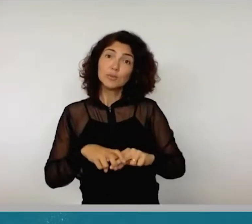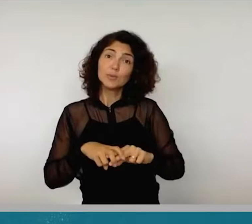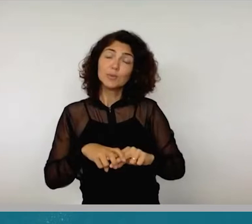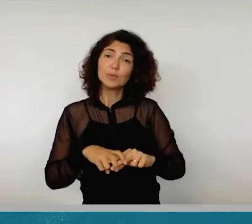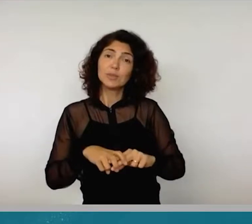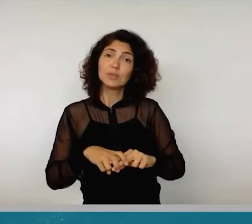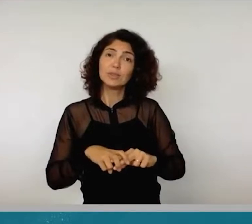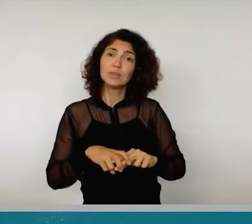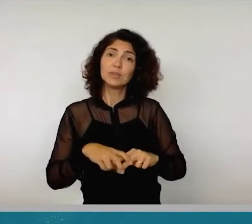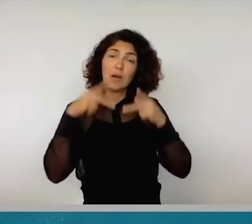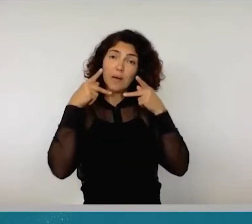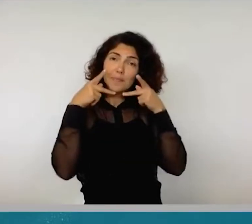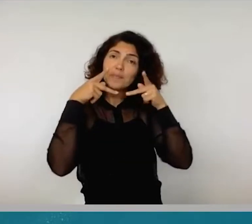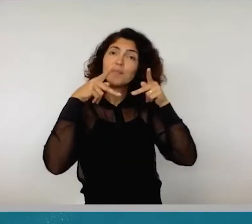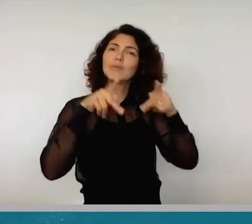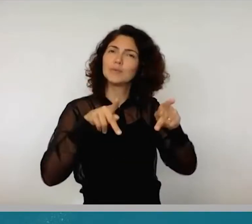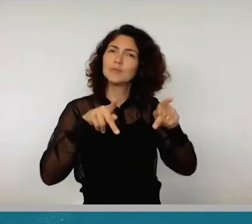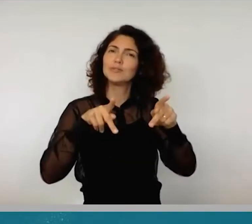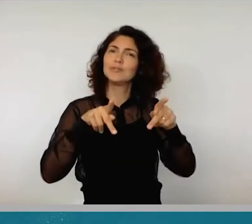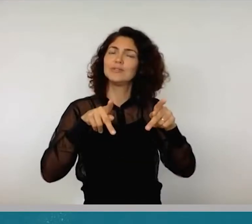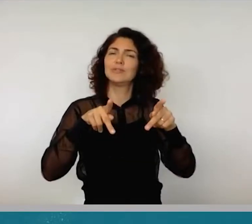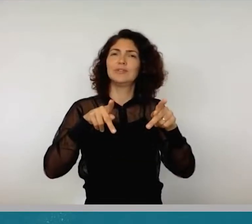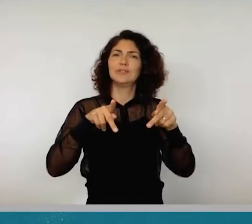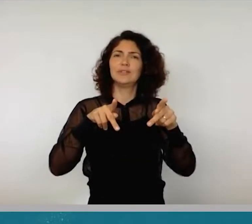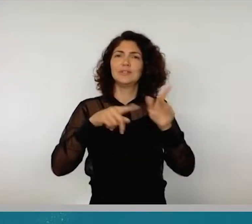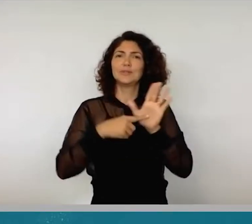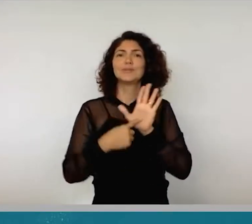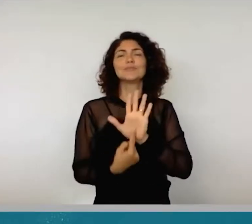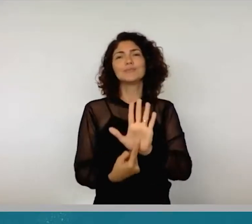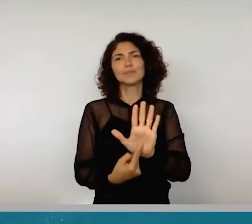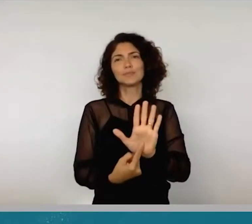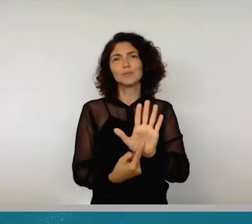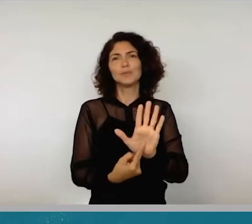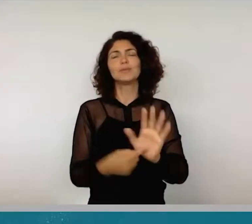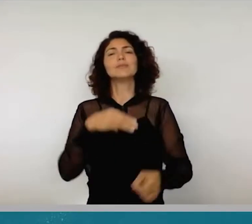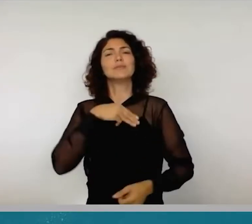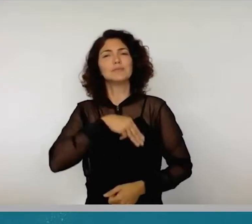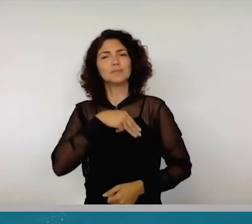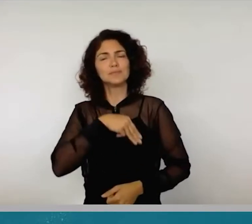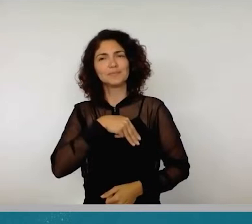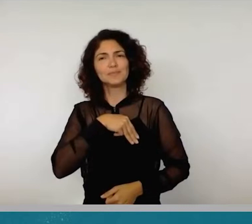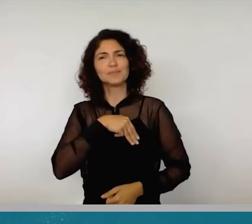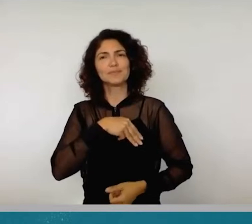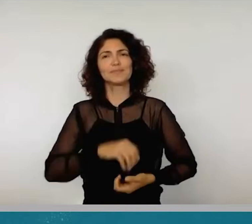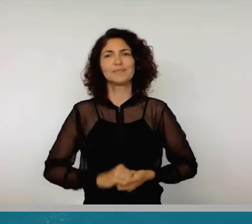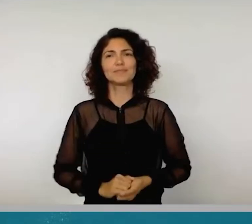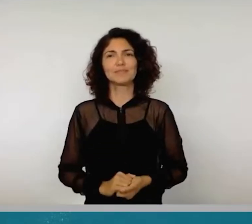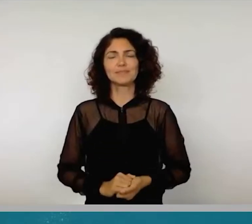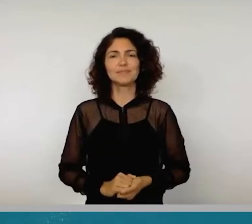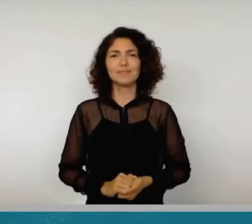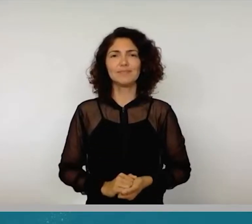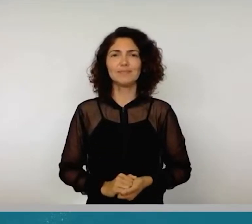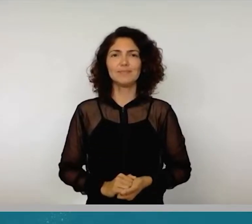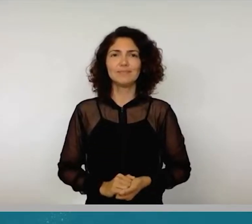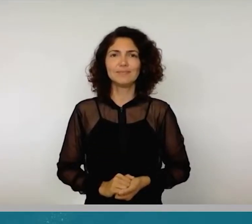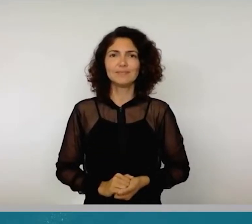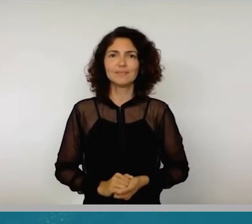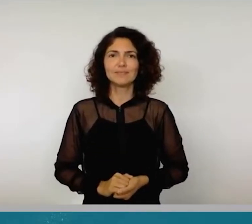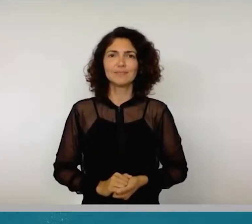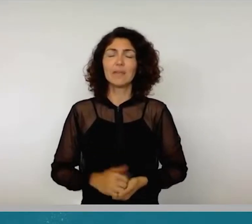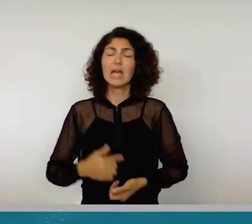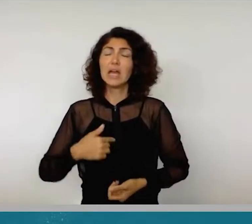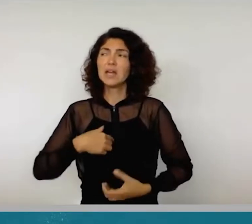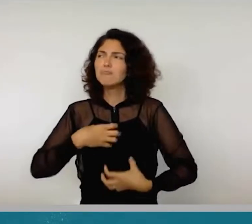Senhor vem revelando através do livro de Mateus. E eu também senti do Espírito